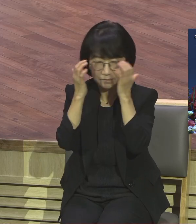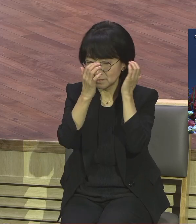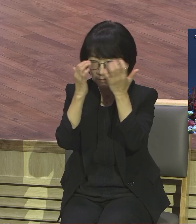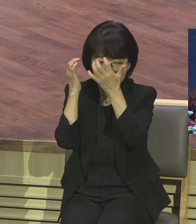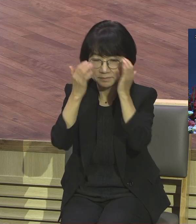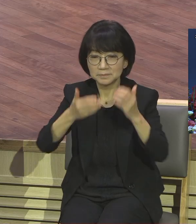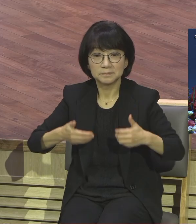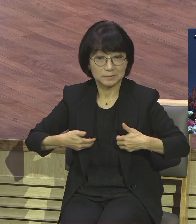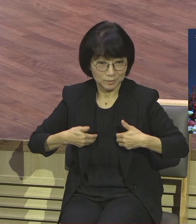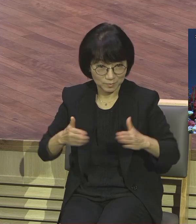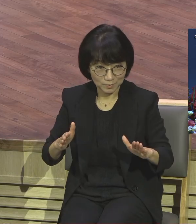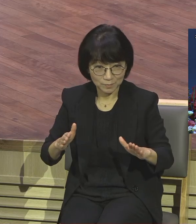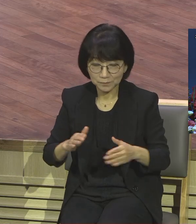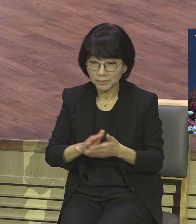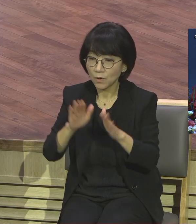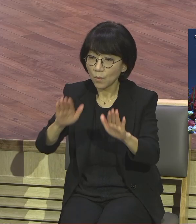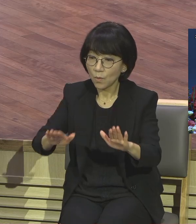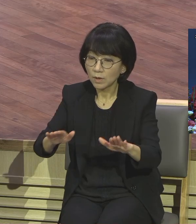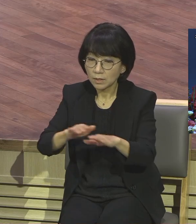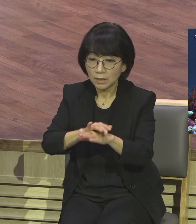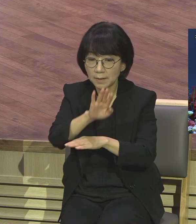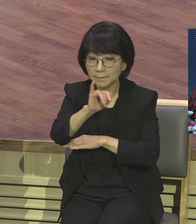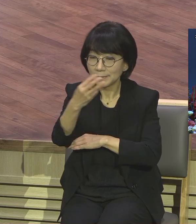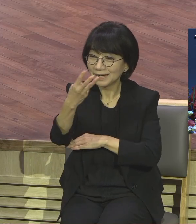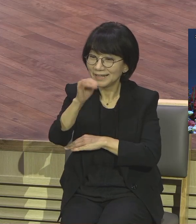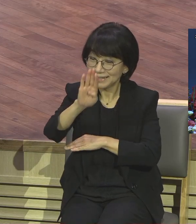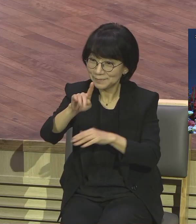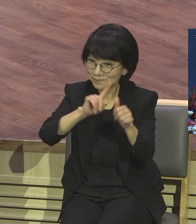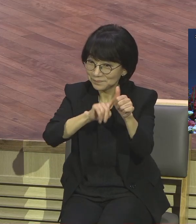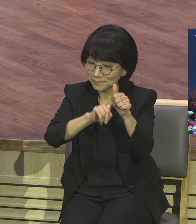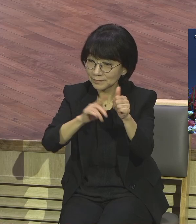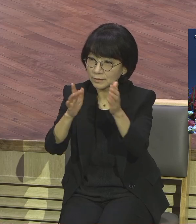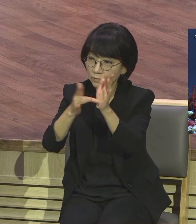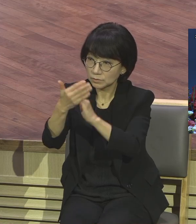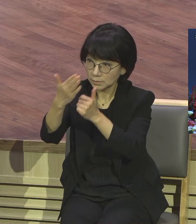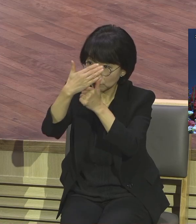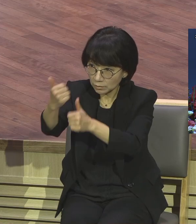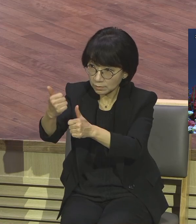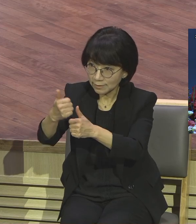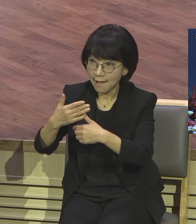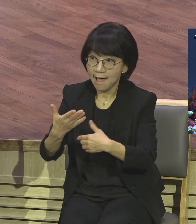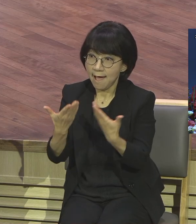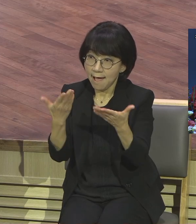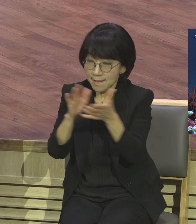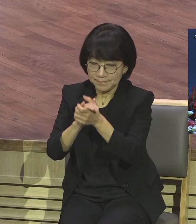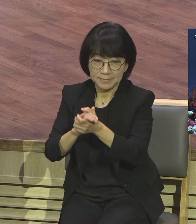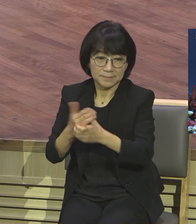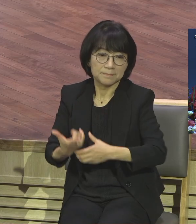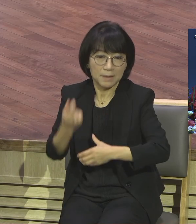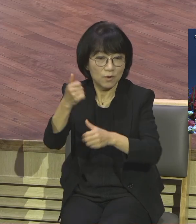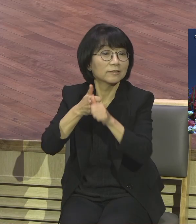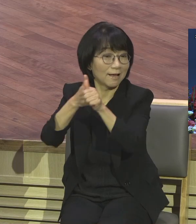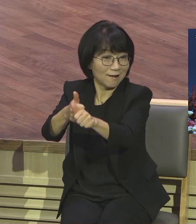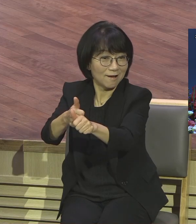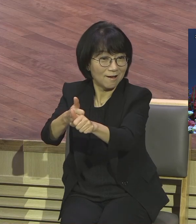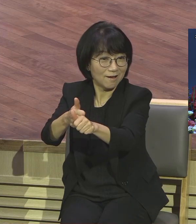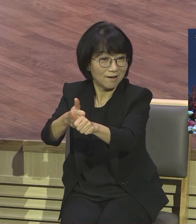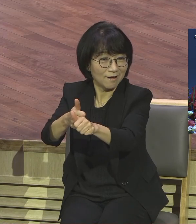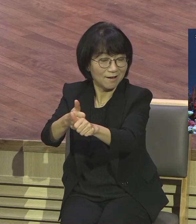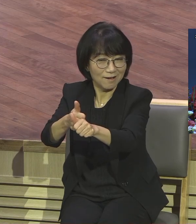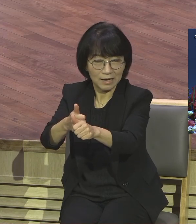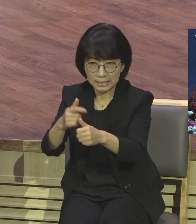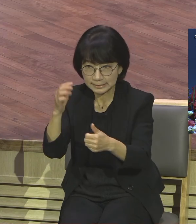빌립은 예수님의 부르심에 주저함이 없었어요. 아멘 하고 따랐어요. 신앙생활은 복잡한 거 아닙니다. 아주